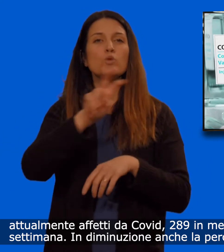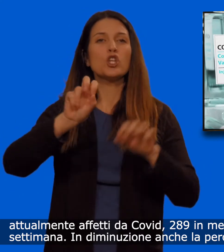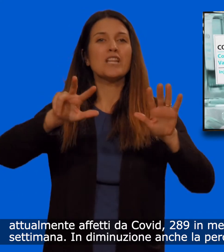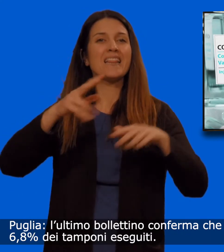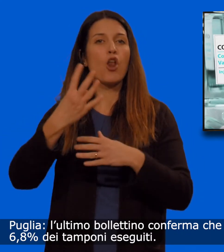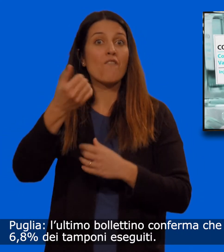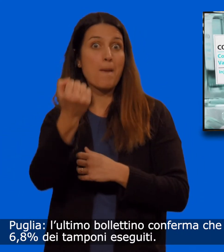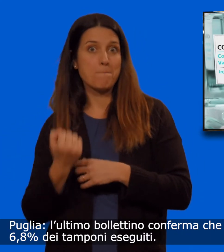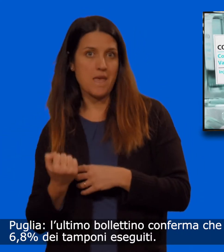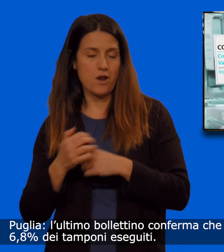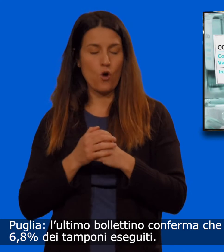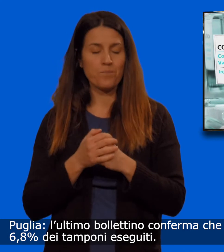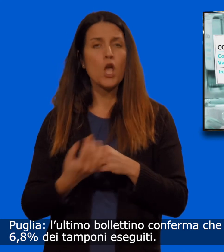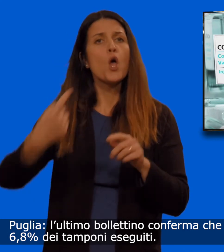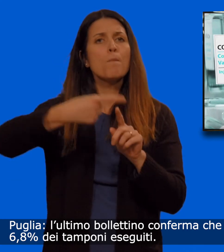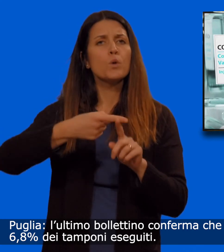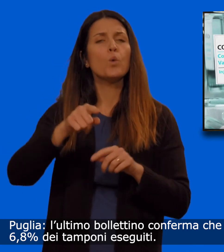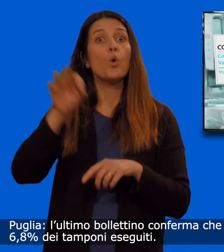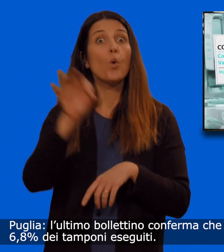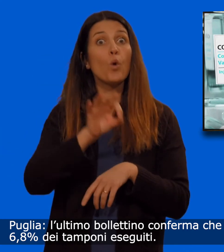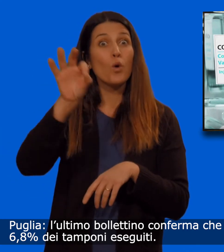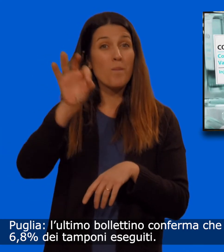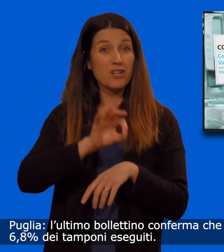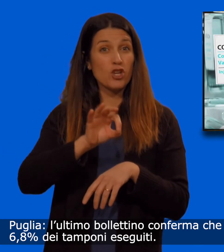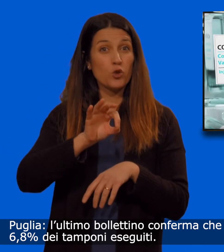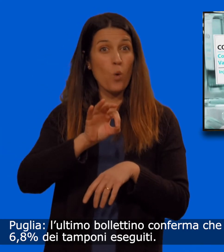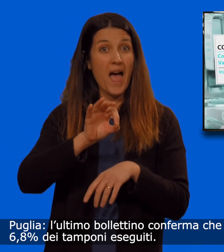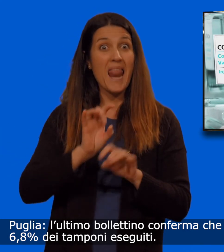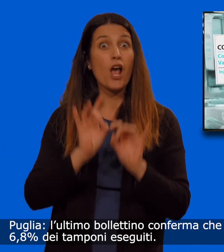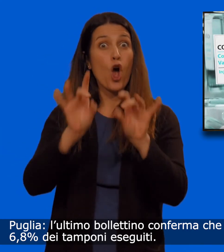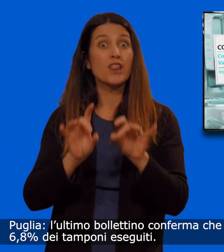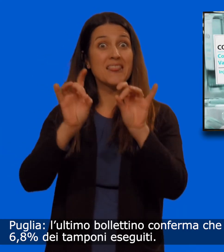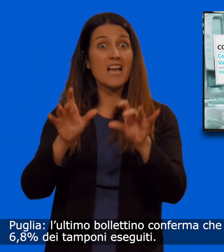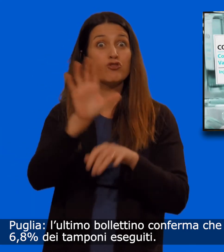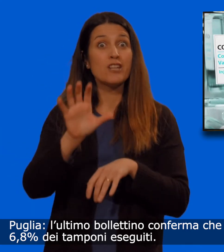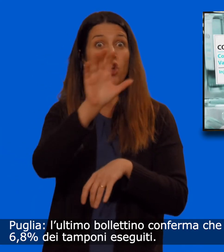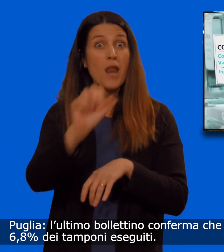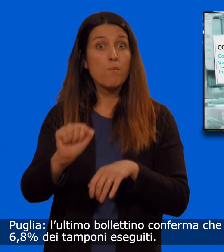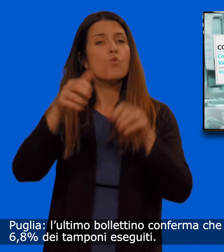in Puglia. L'ultimo bollettino conferma che ad essere positivo è